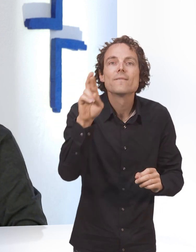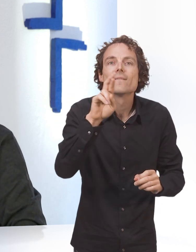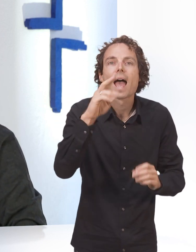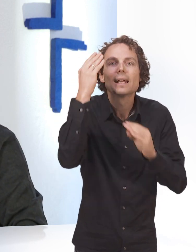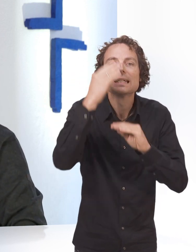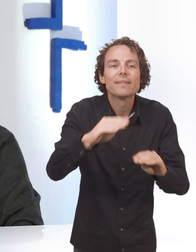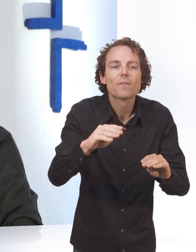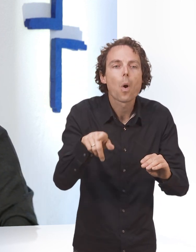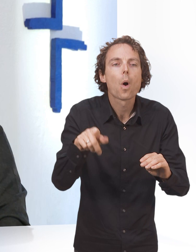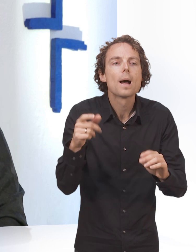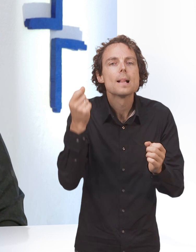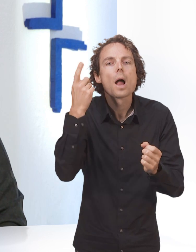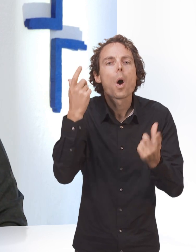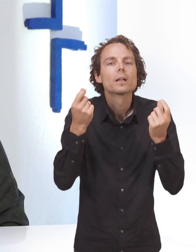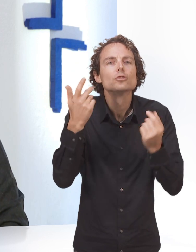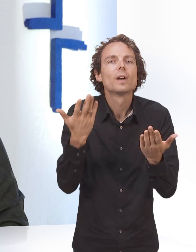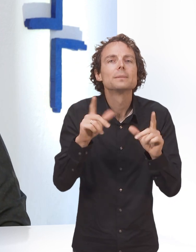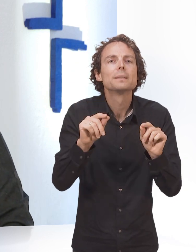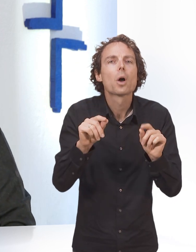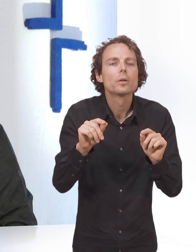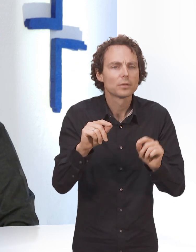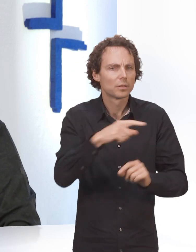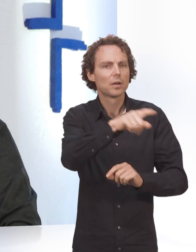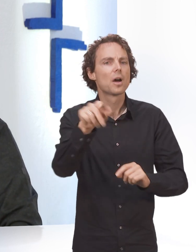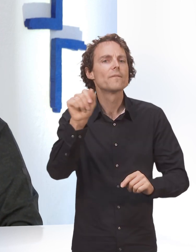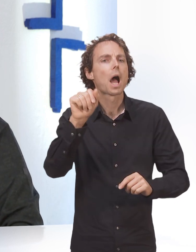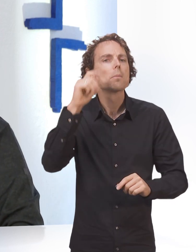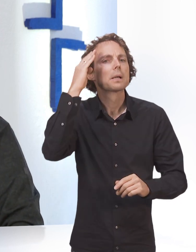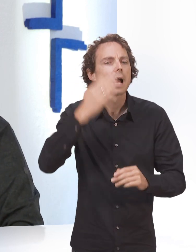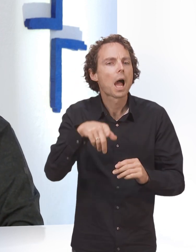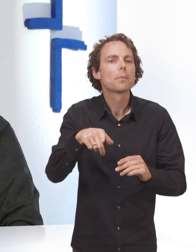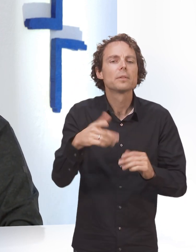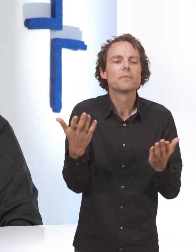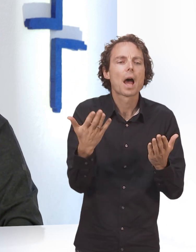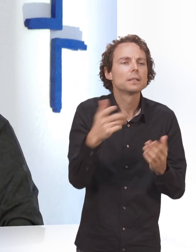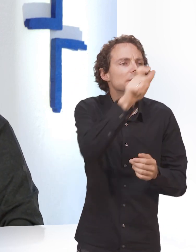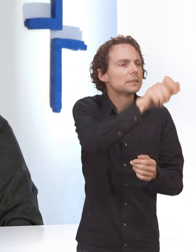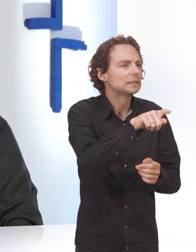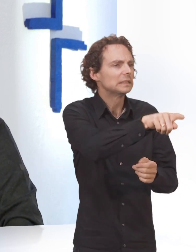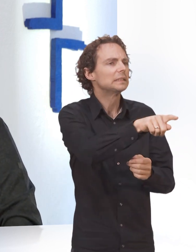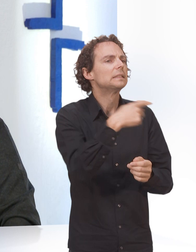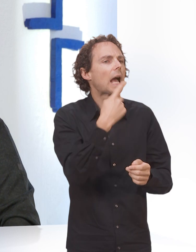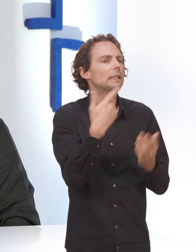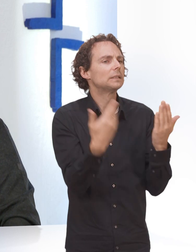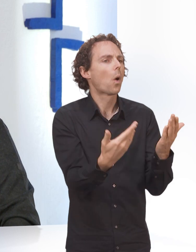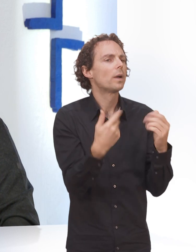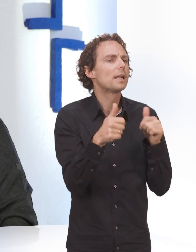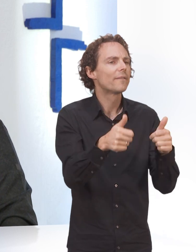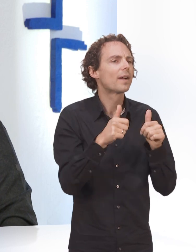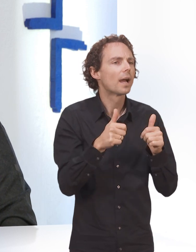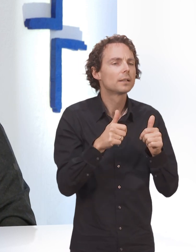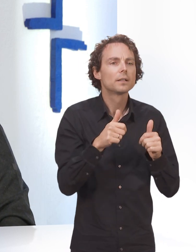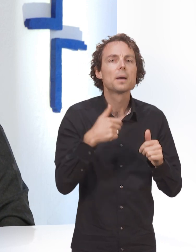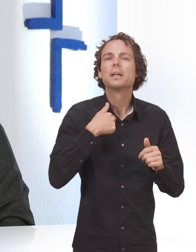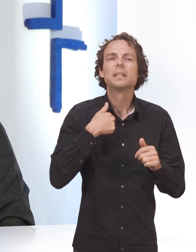hilfreich ist? Warum glaubst du dem, der dir sagt, was hilfreich ist? Bestimmte Dinge wollen wir glauben und